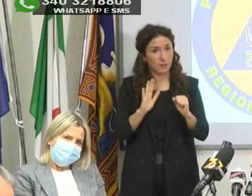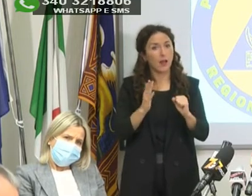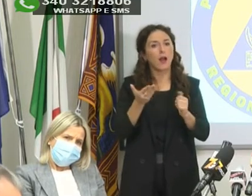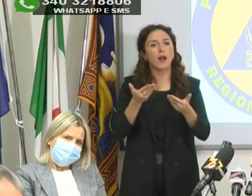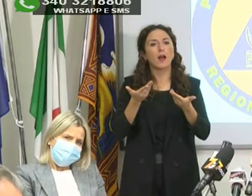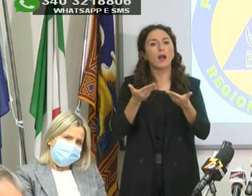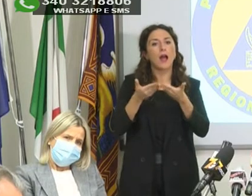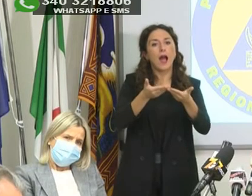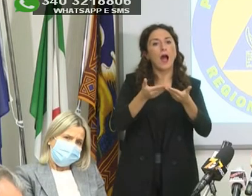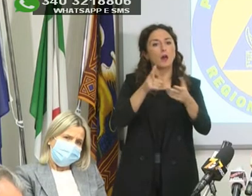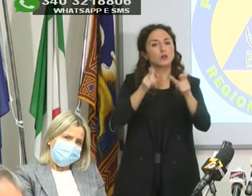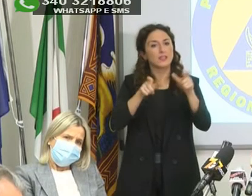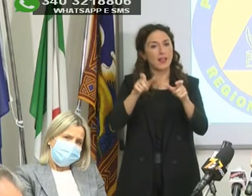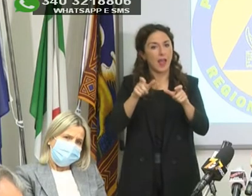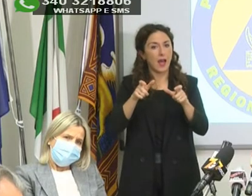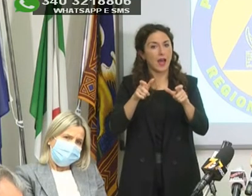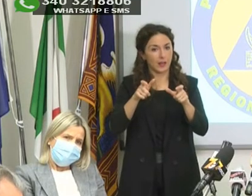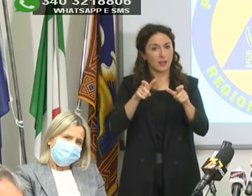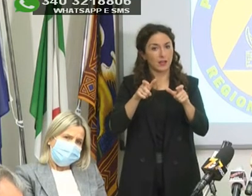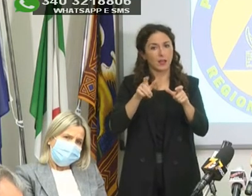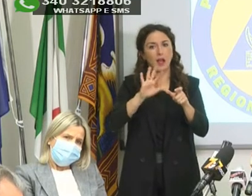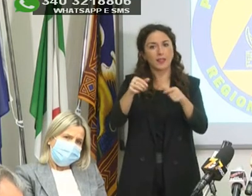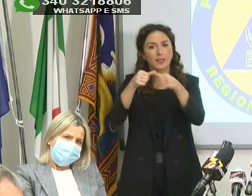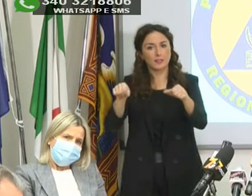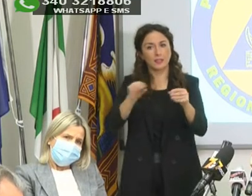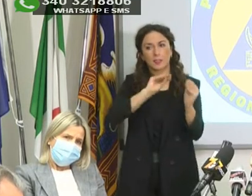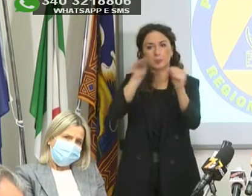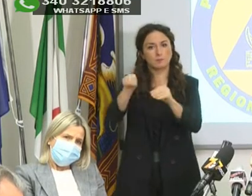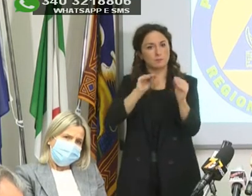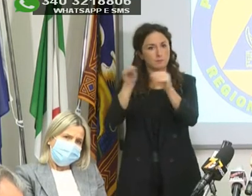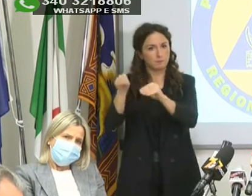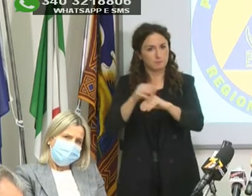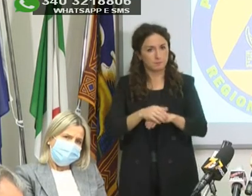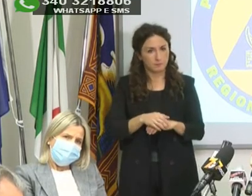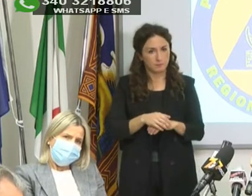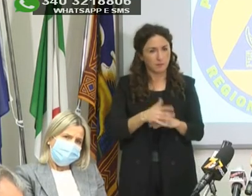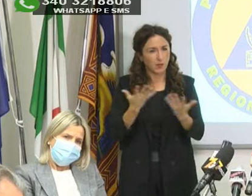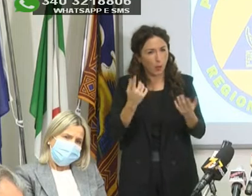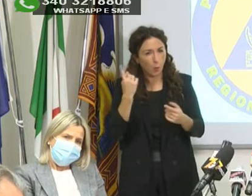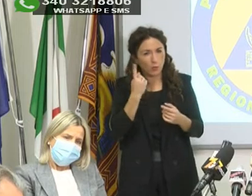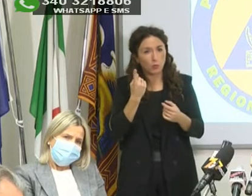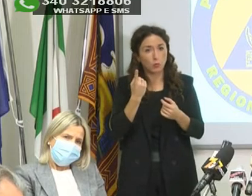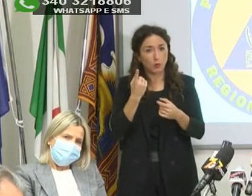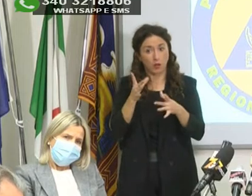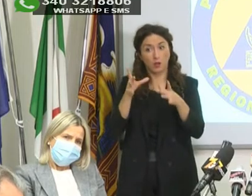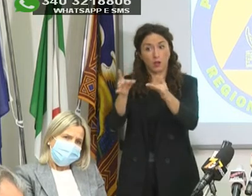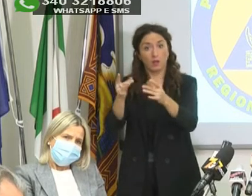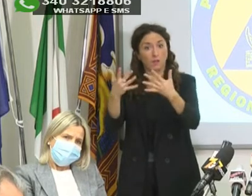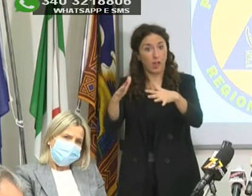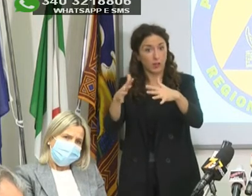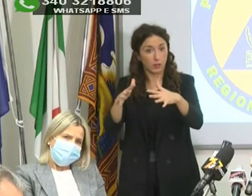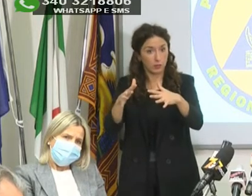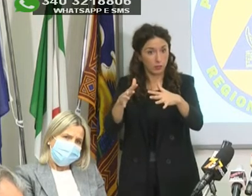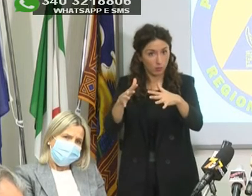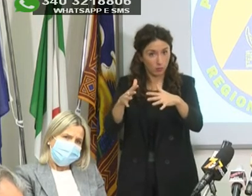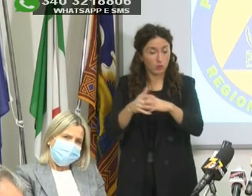sono state spostate in altre sedi, ma nel frattempo qualcuna si è ammalata, io ho il caso